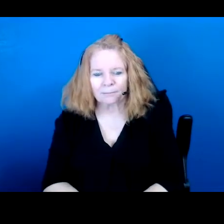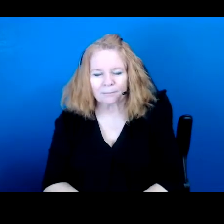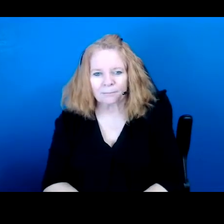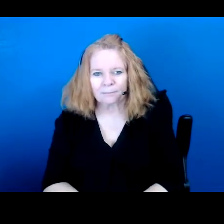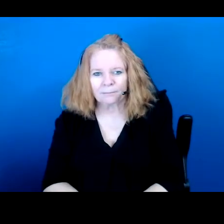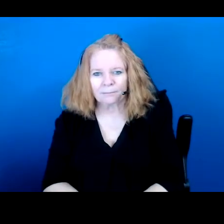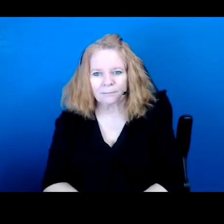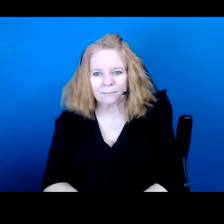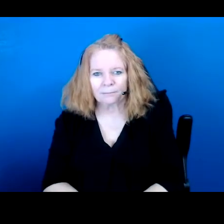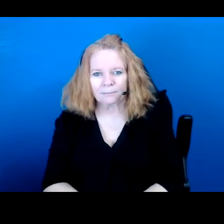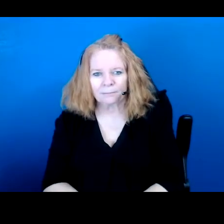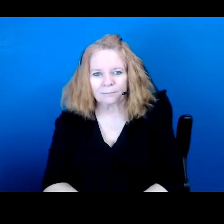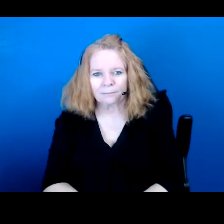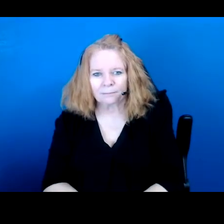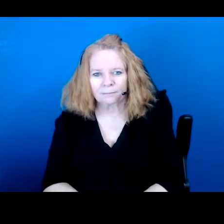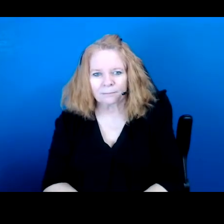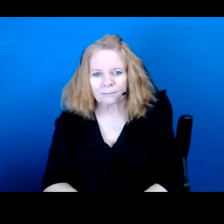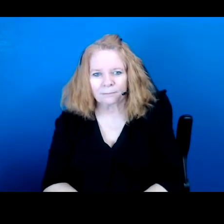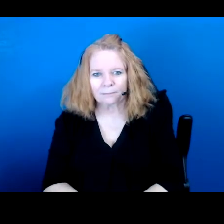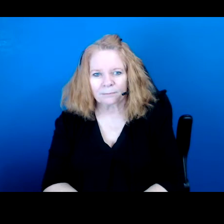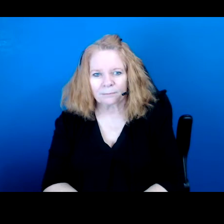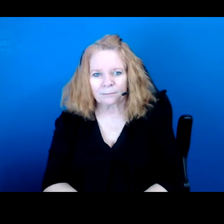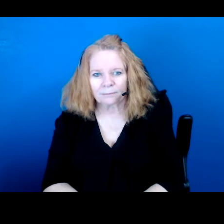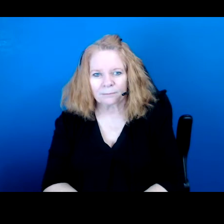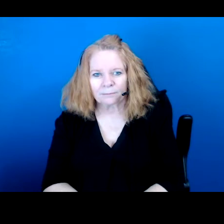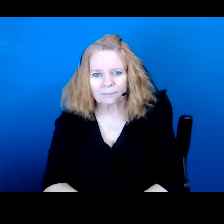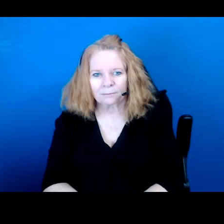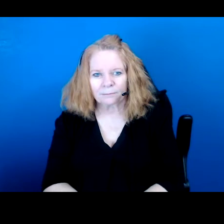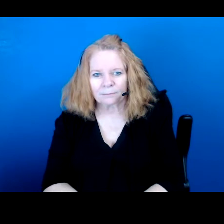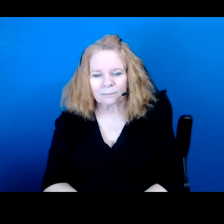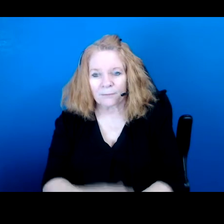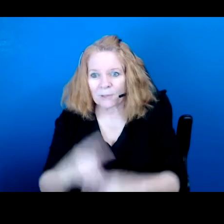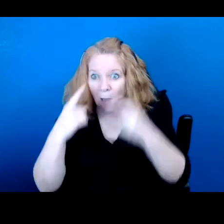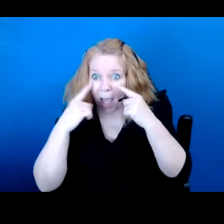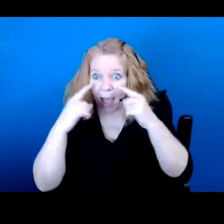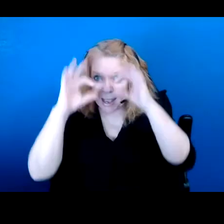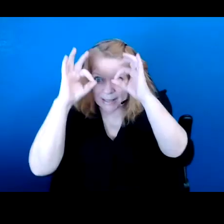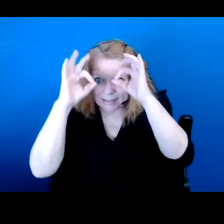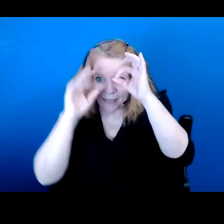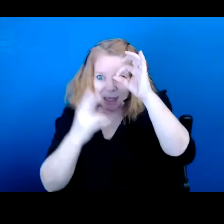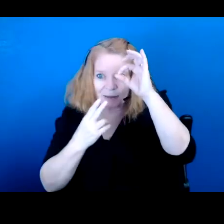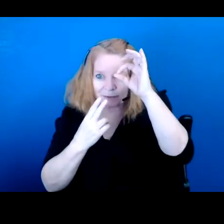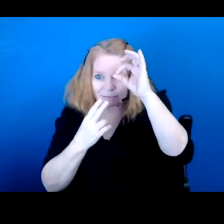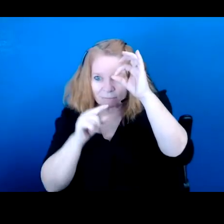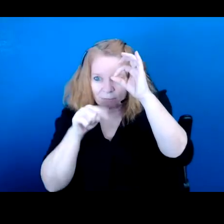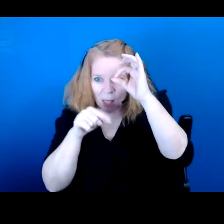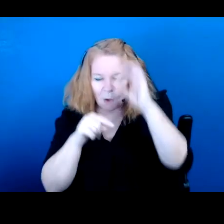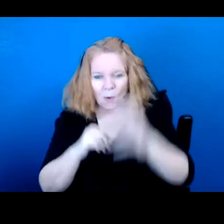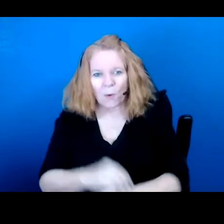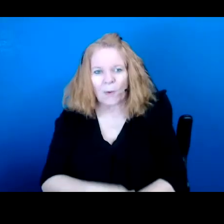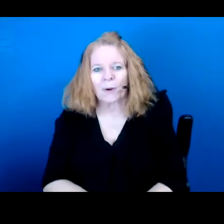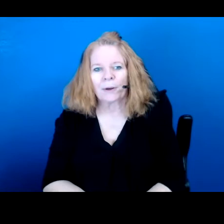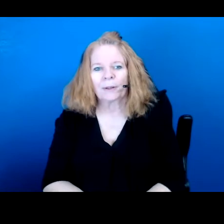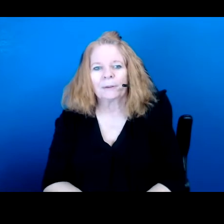corte su lengua y creo que está debajo de los ojos con